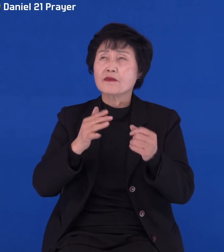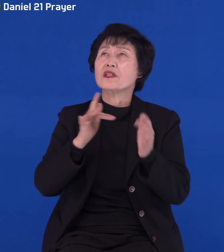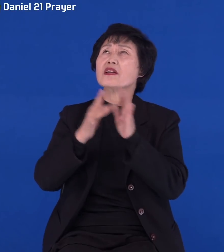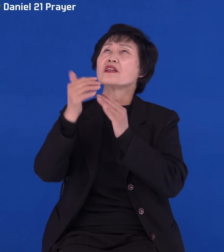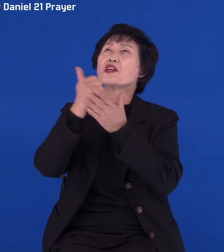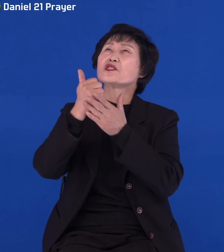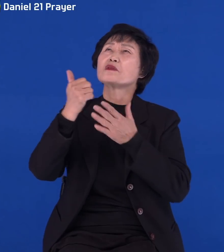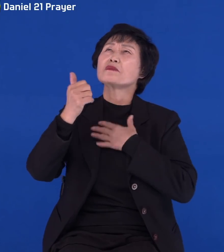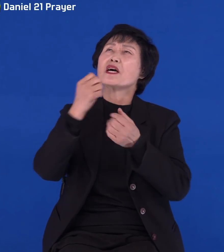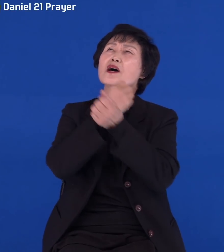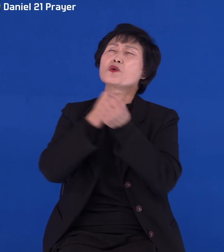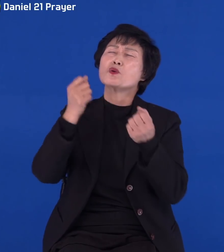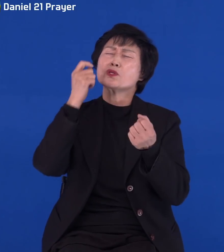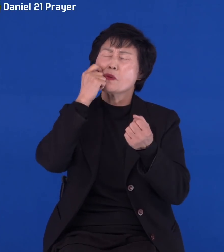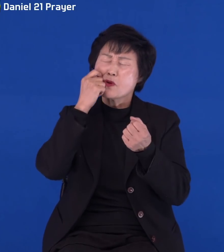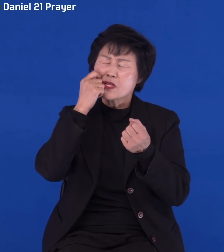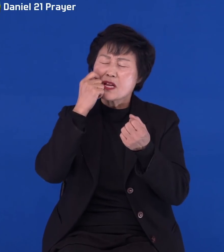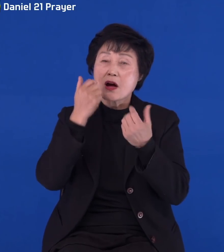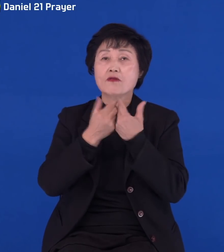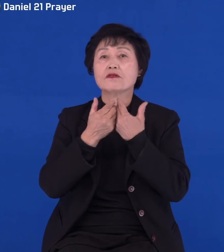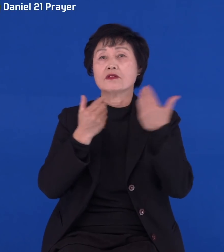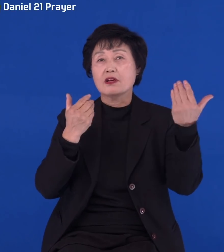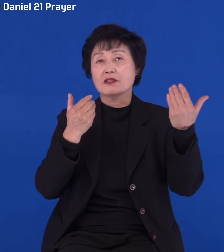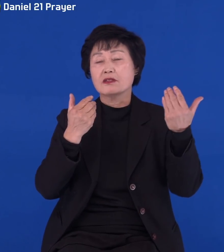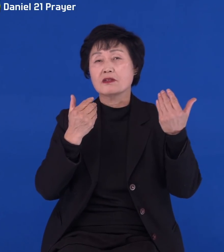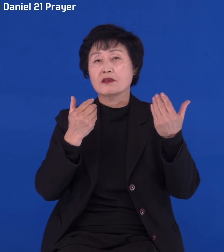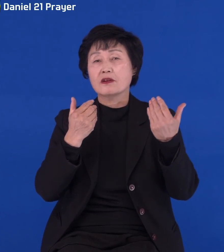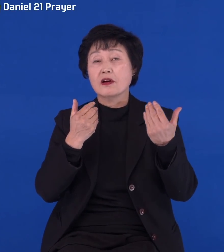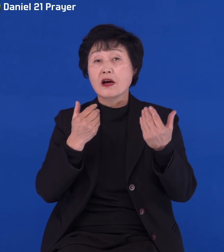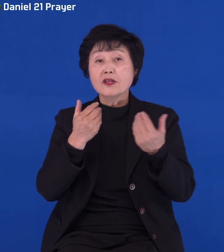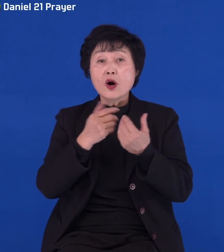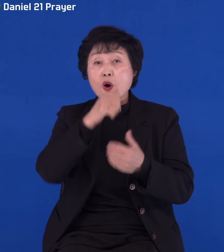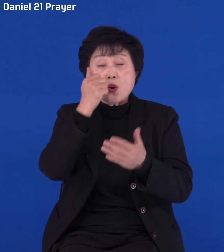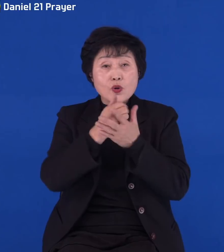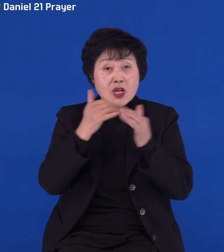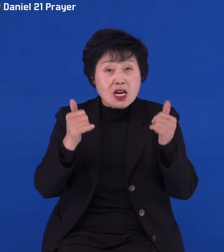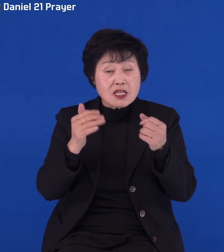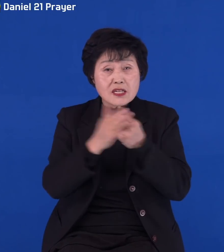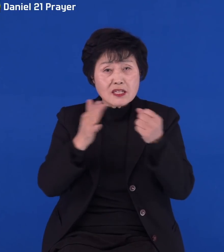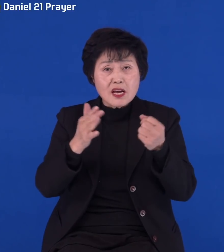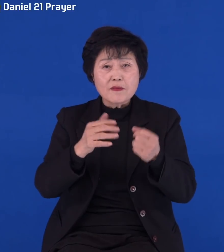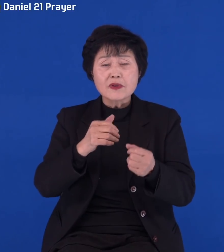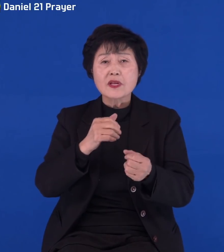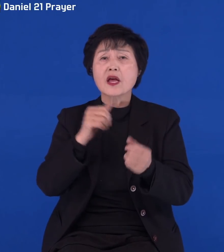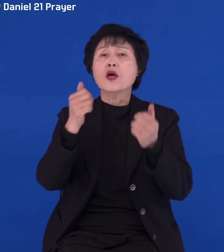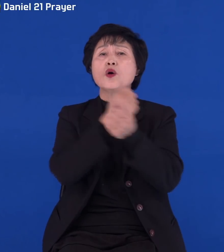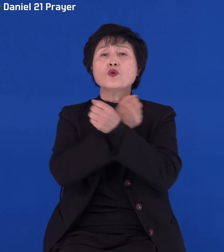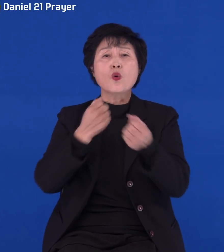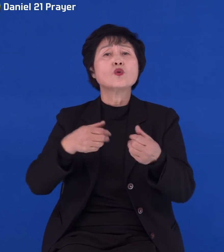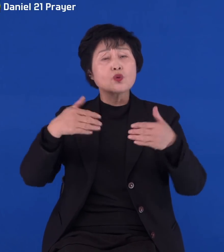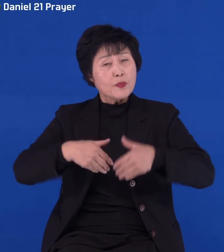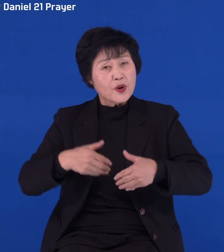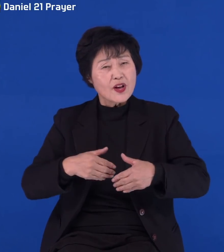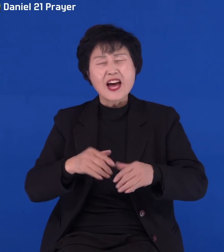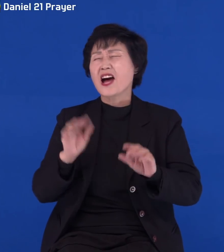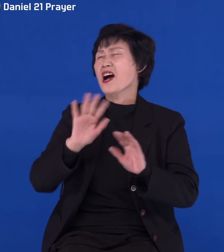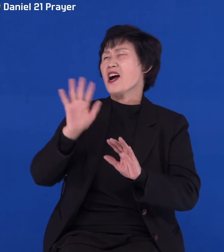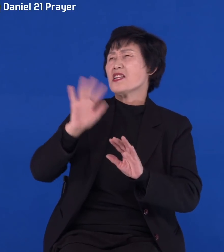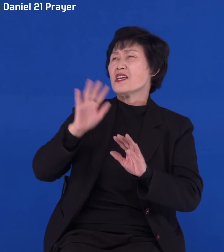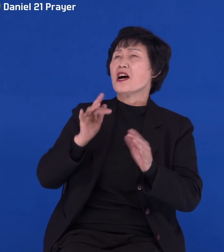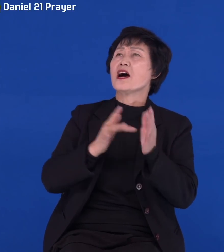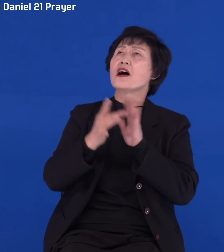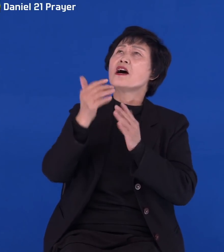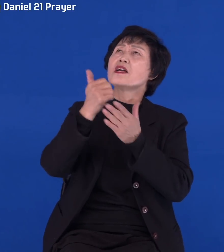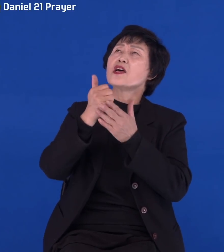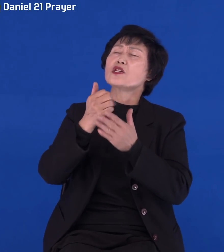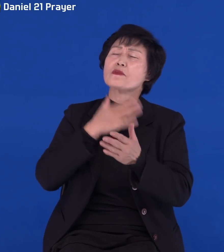큰 죄인인데 그러니까 예수의 피가 필요해 그랬는데, 아니래요. 형님이 상상할 수 없는 죄를 지었대요. 그래서 궁금해서 물어볼 수도 없고, 일단